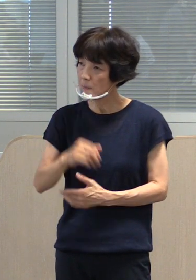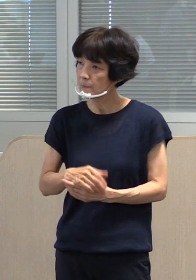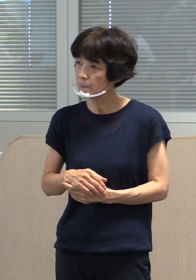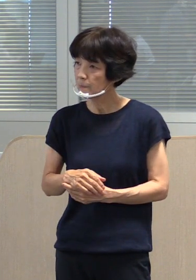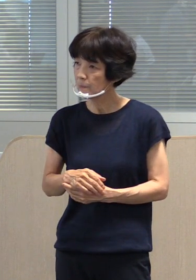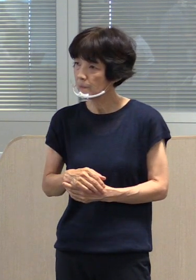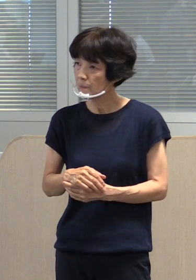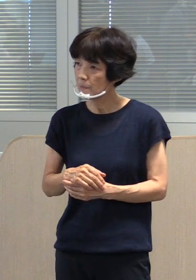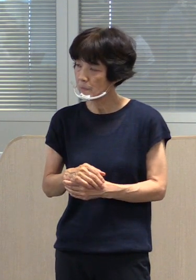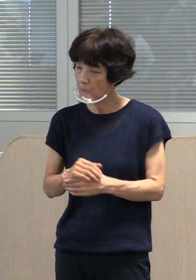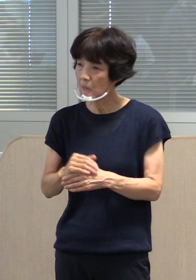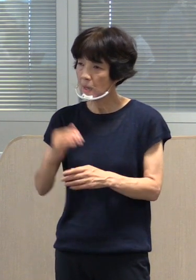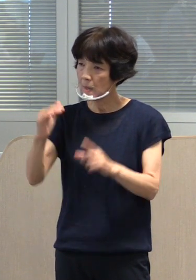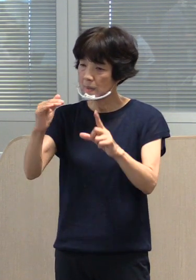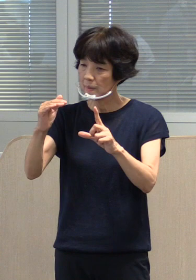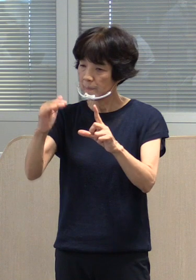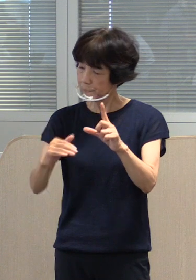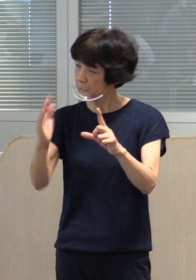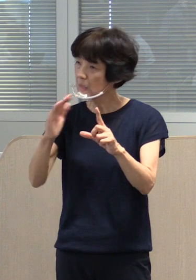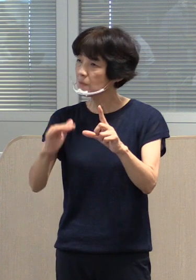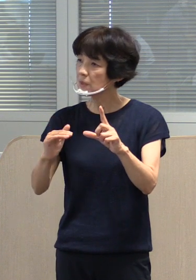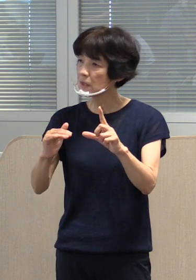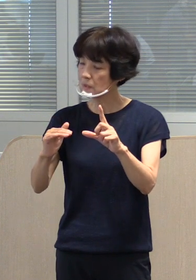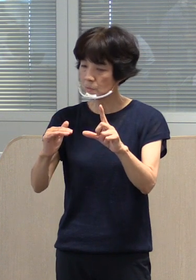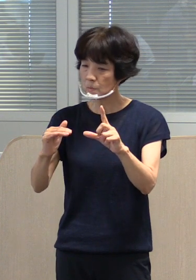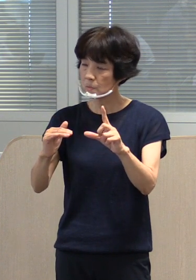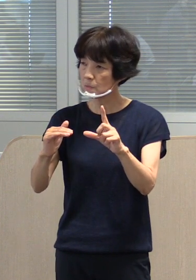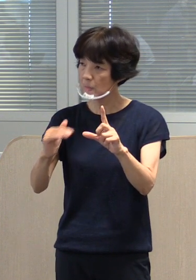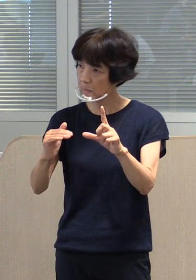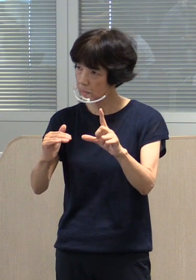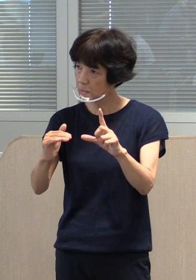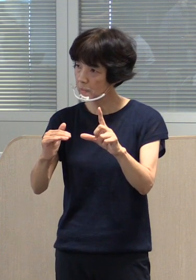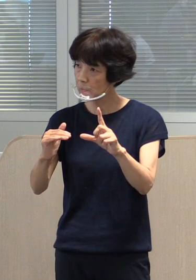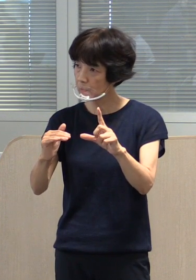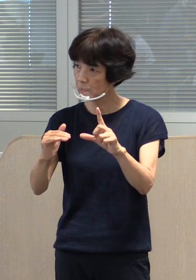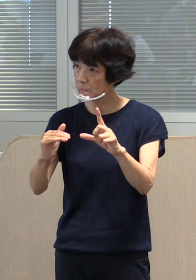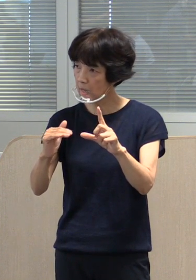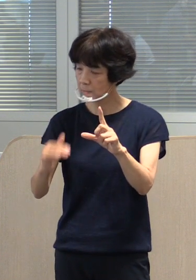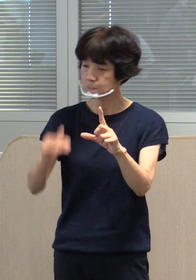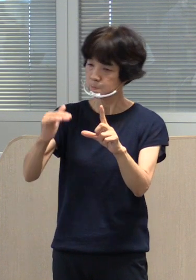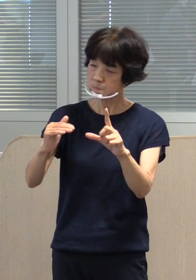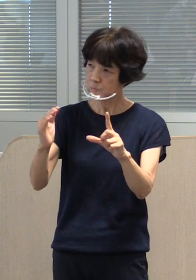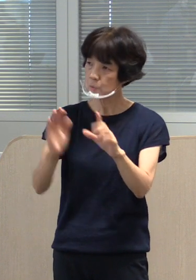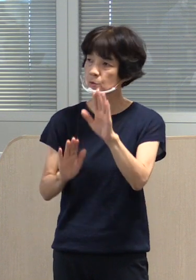下げ止まりという状況ですので、今のところ、まだそこまで行ってません。